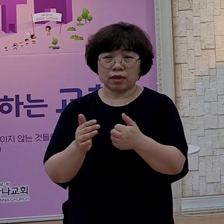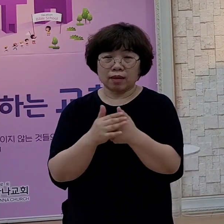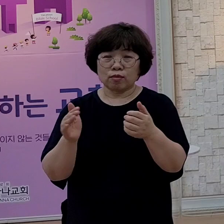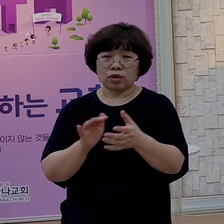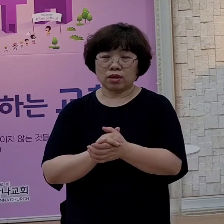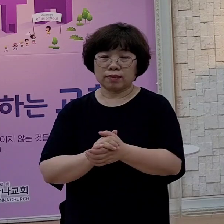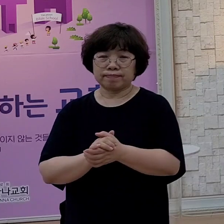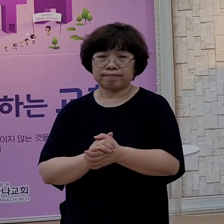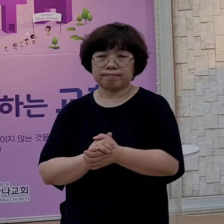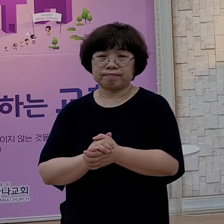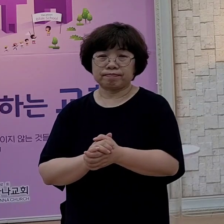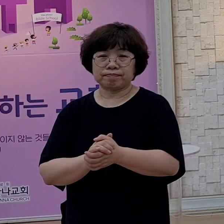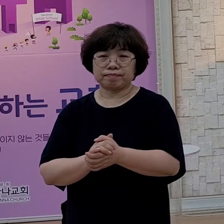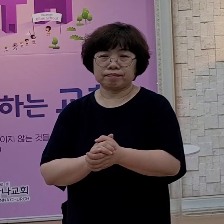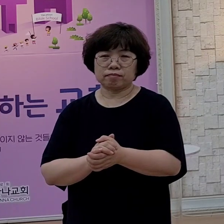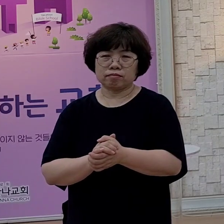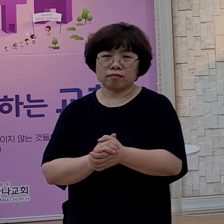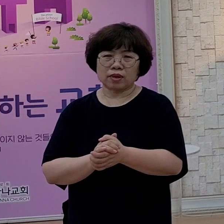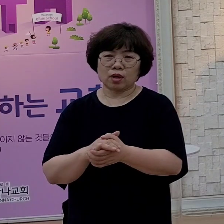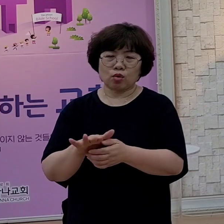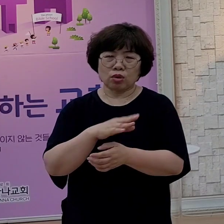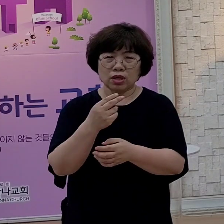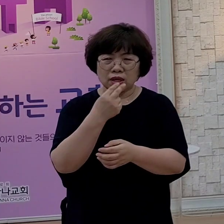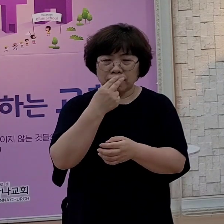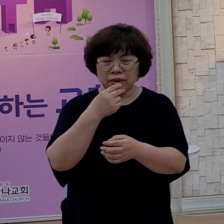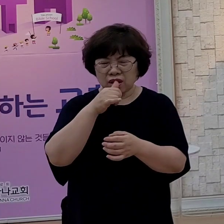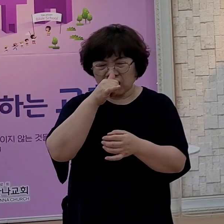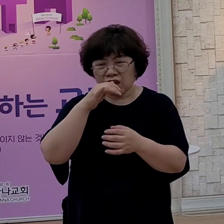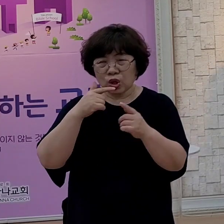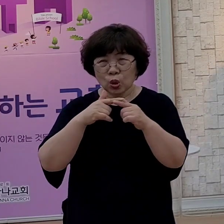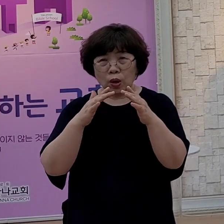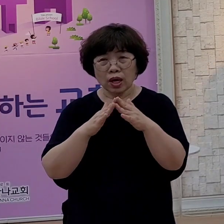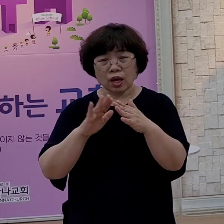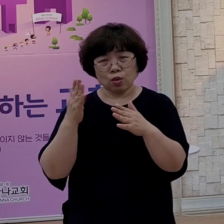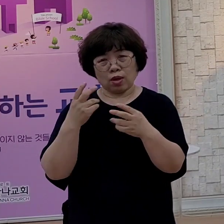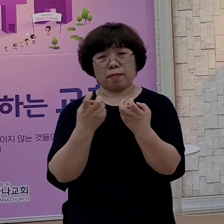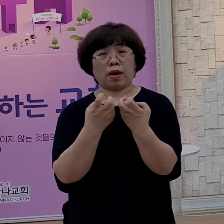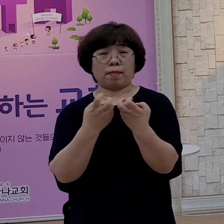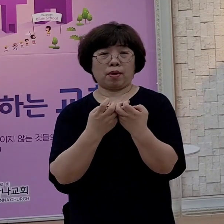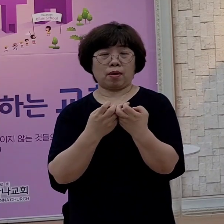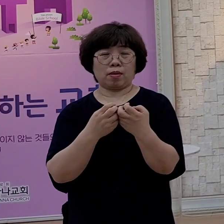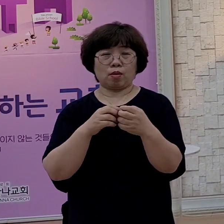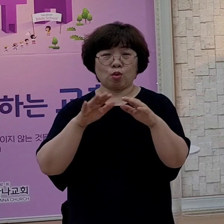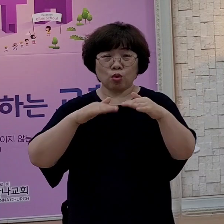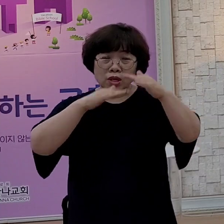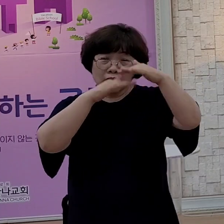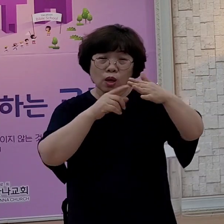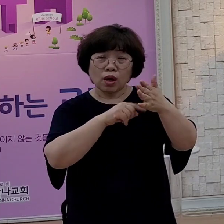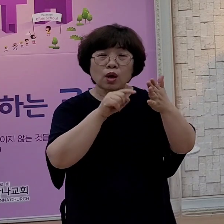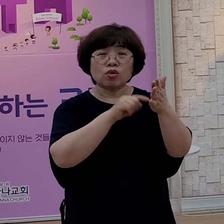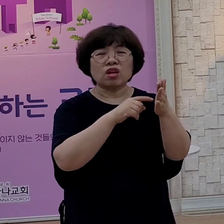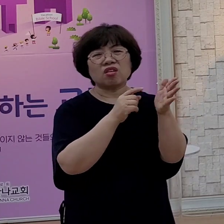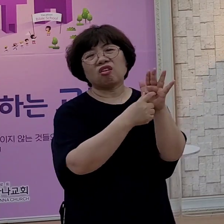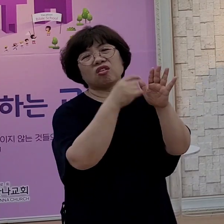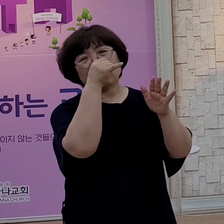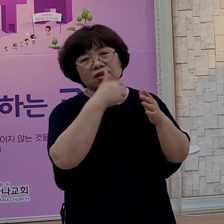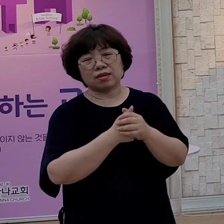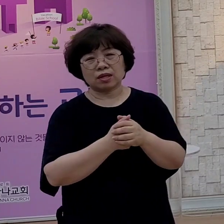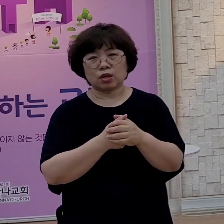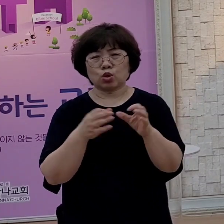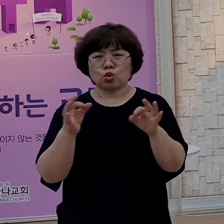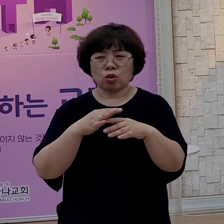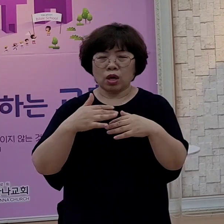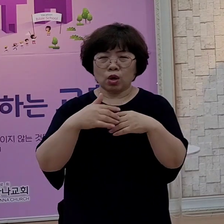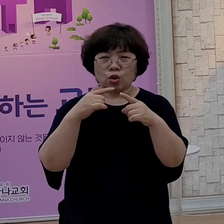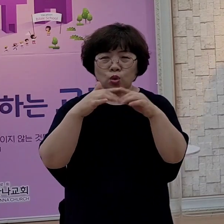여러분 어떻게 하면 됩니까? 오늘 본문에 놀라운 그 비결이 나와 있어요. 이런 공동체가 되어야 되는데 어떻게